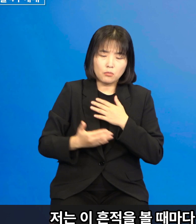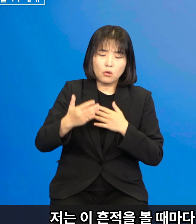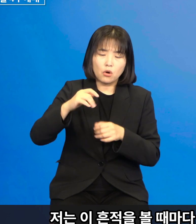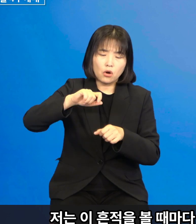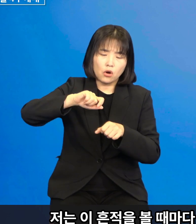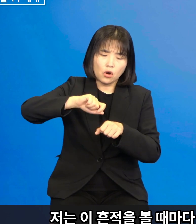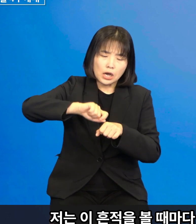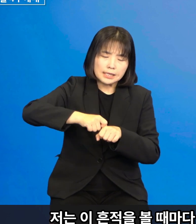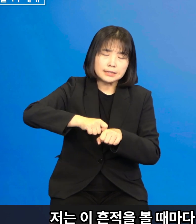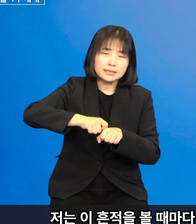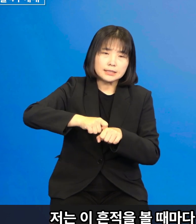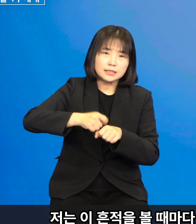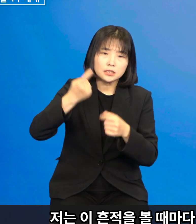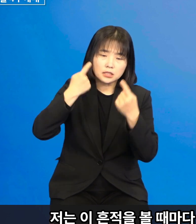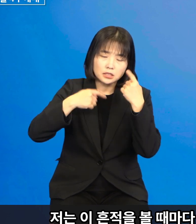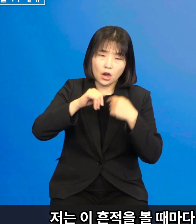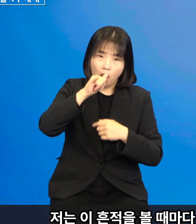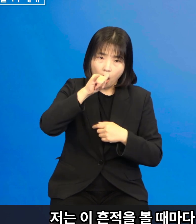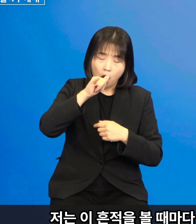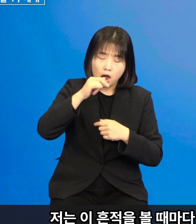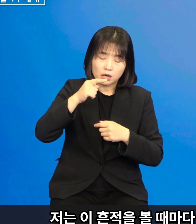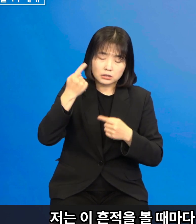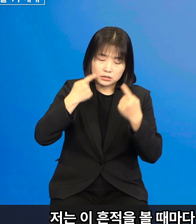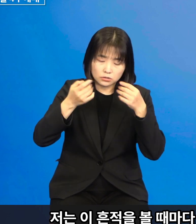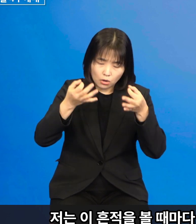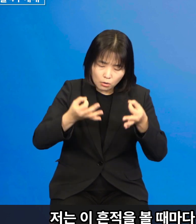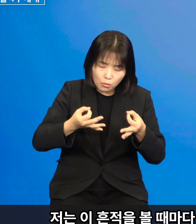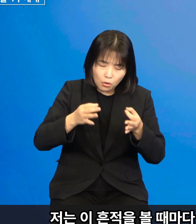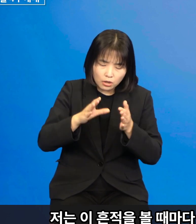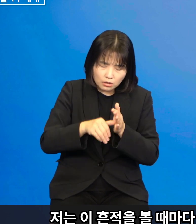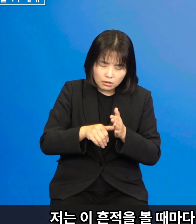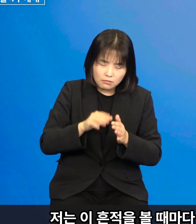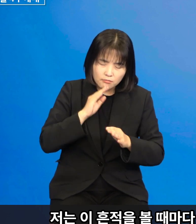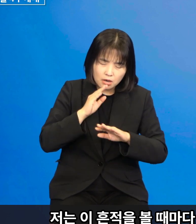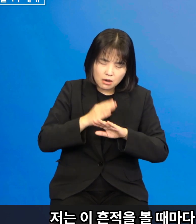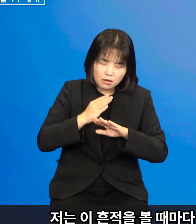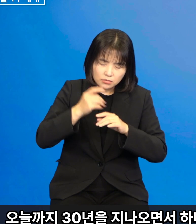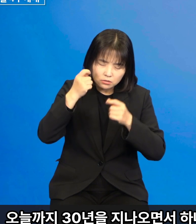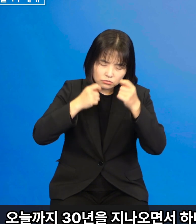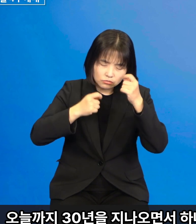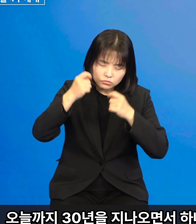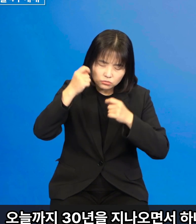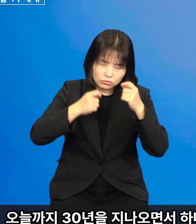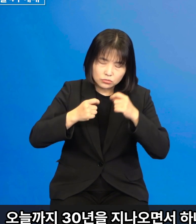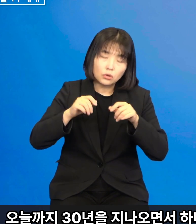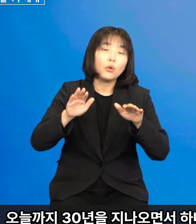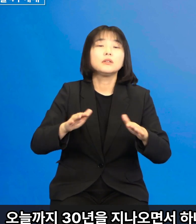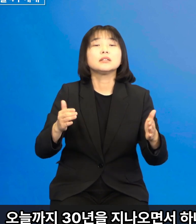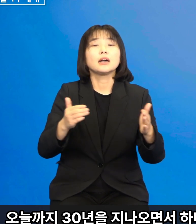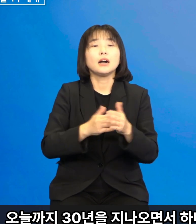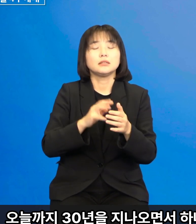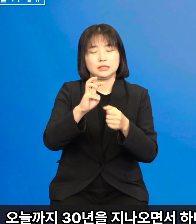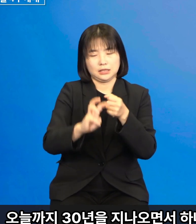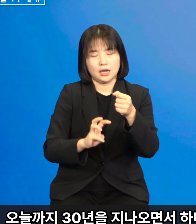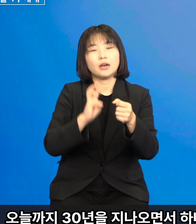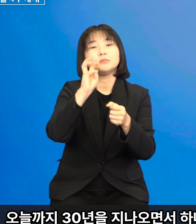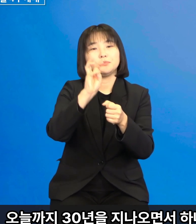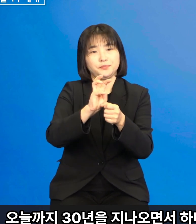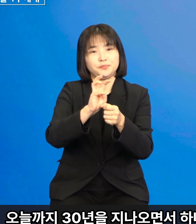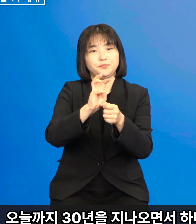있는데 저는 이 흔적을 볼 때마다 너무나 감사의 눈물을 흘립니다. 오늘까지 30년을